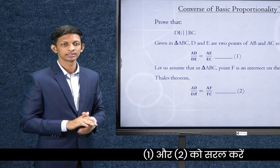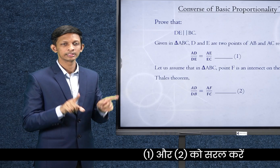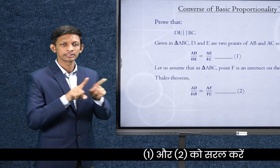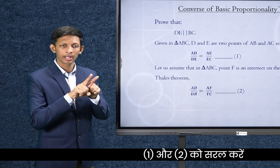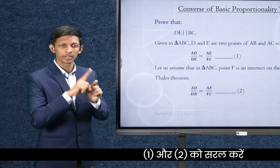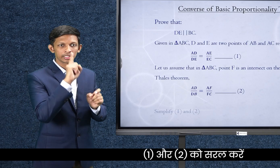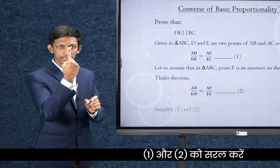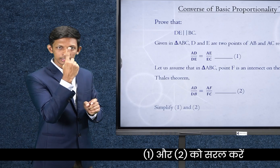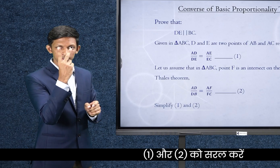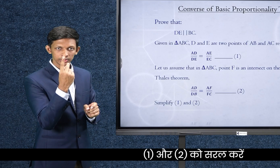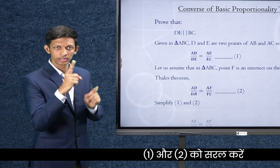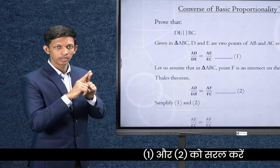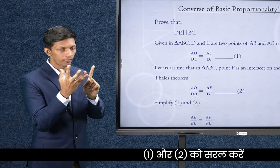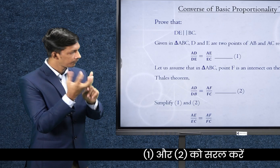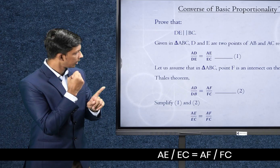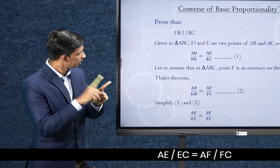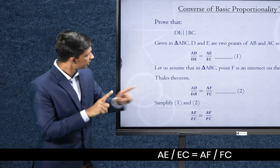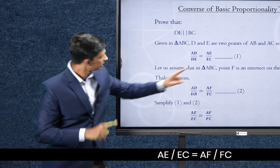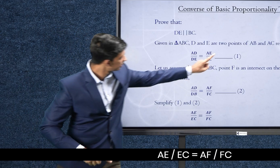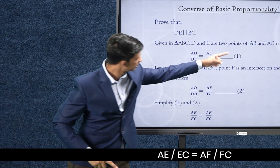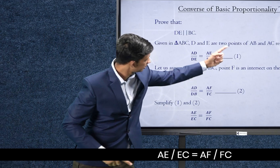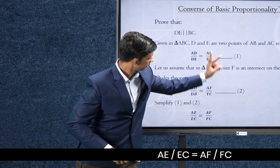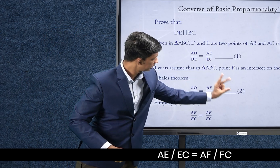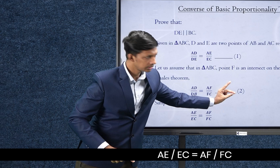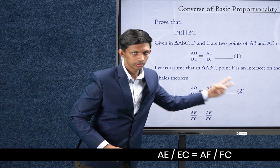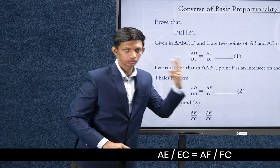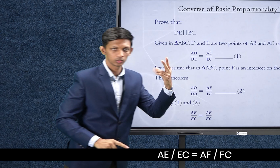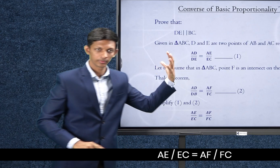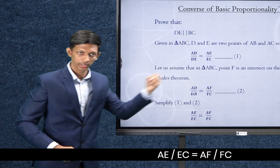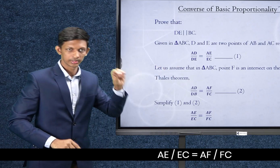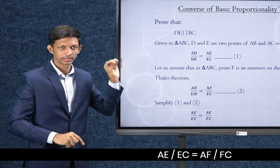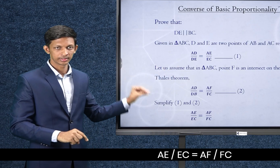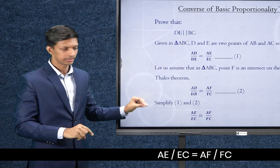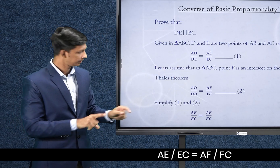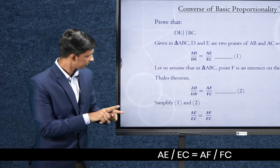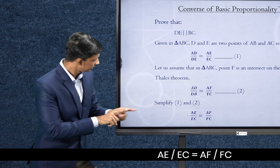1 over 2 को सरल करें। AE by EC is equal AF by FC।